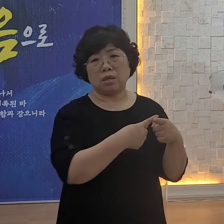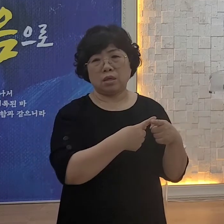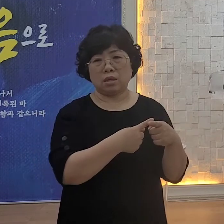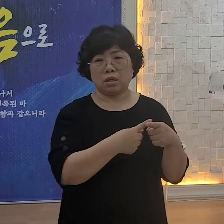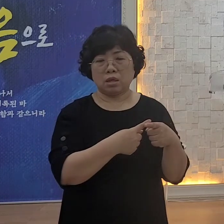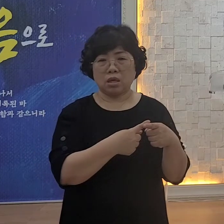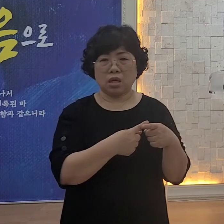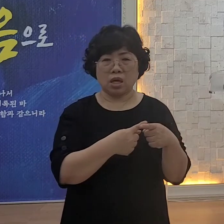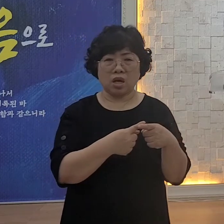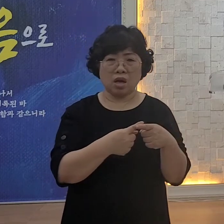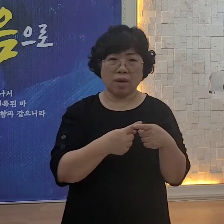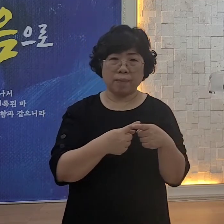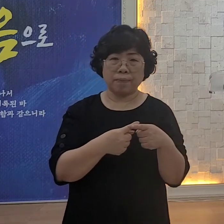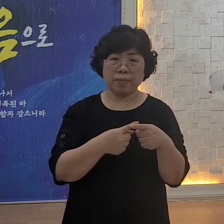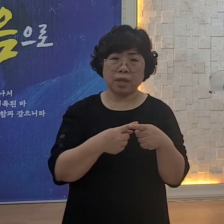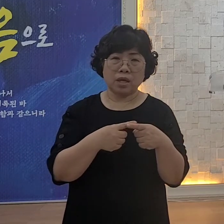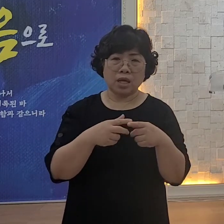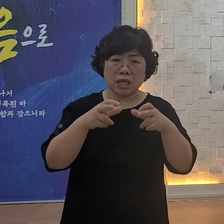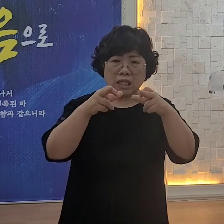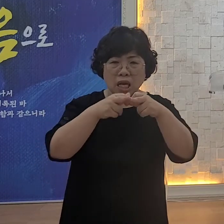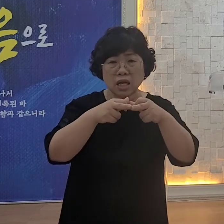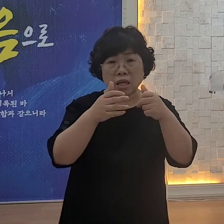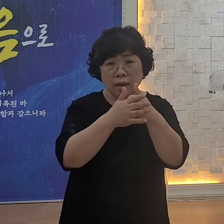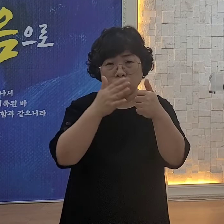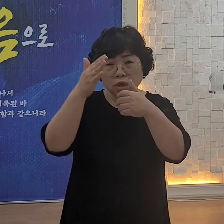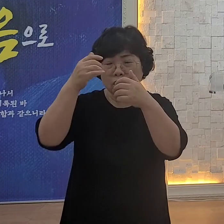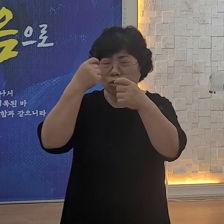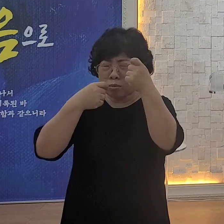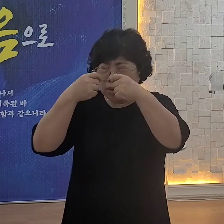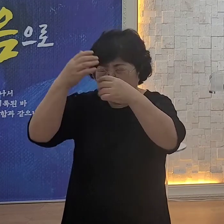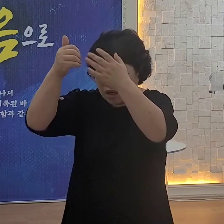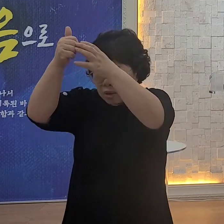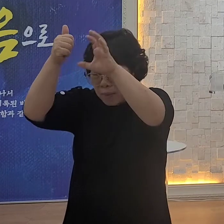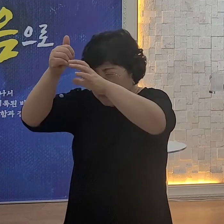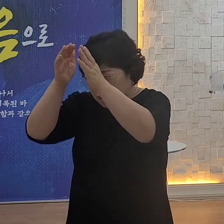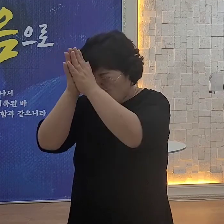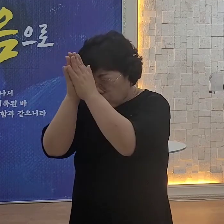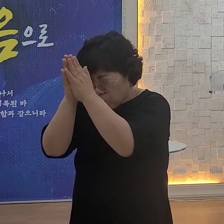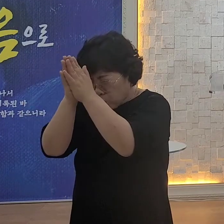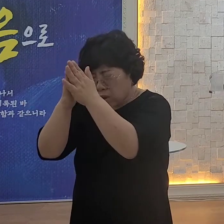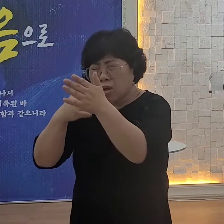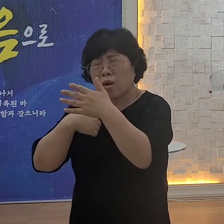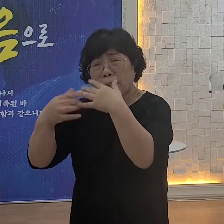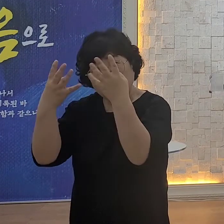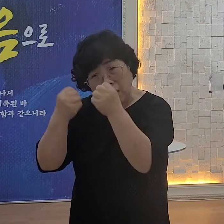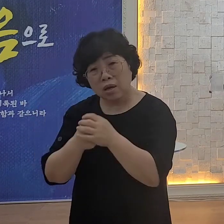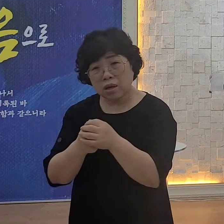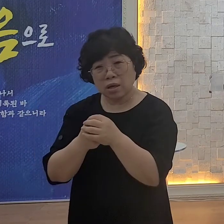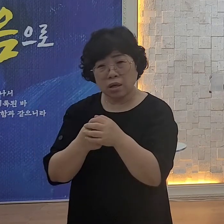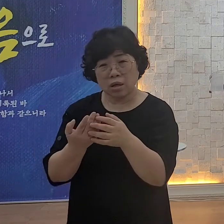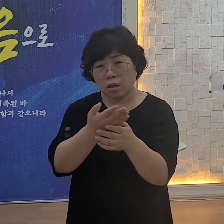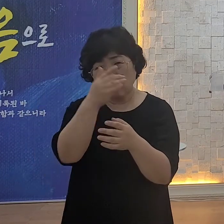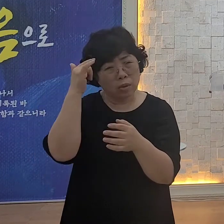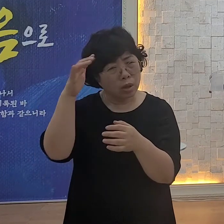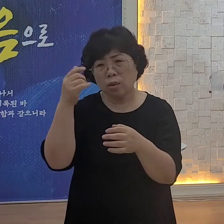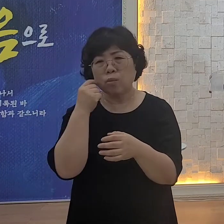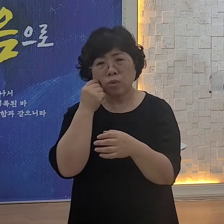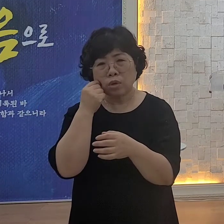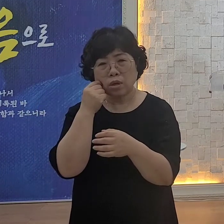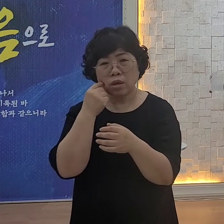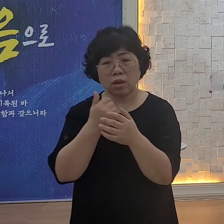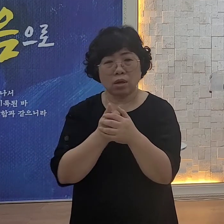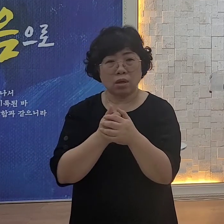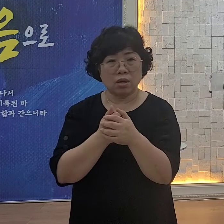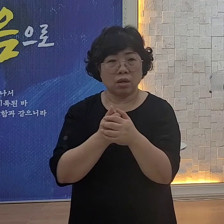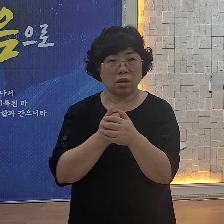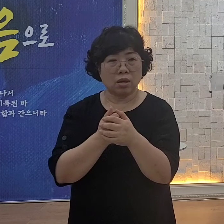장애를 주셨습니까? 라고 하면서 울면서 제가 하나님 앞에 기도한 적이 얼마나 많겠어요. 여러분 상상이 안 됩니다.